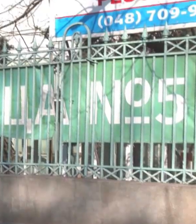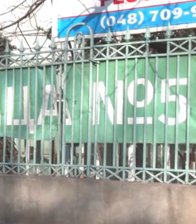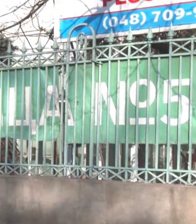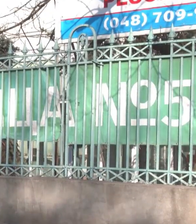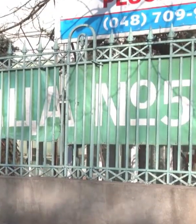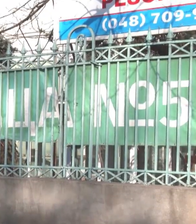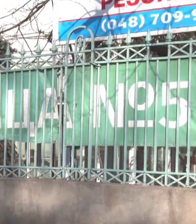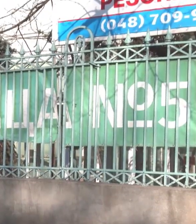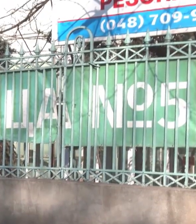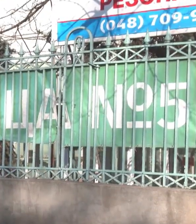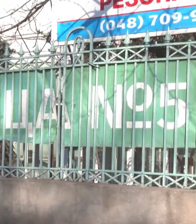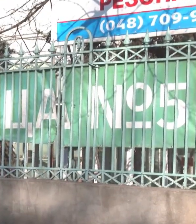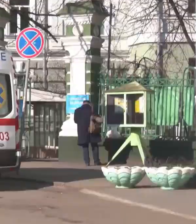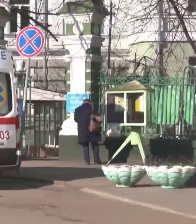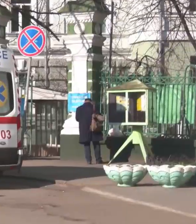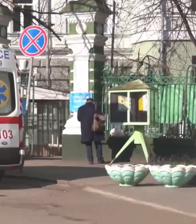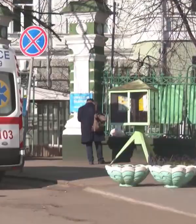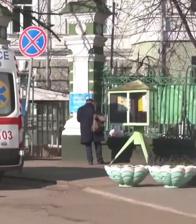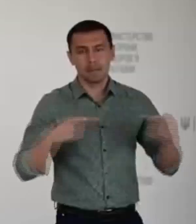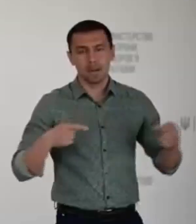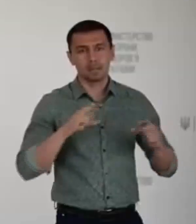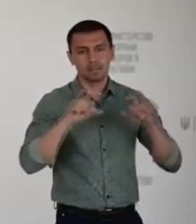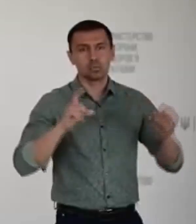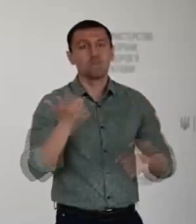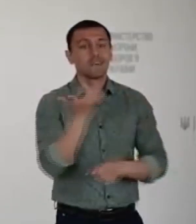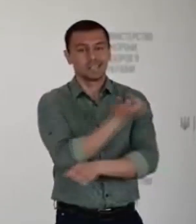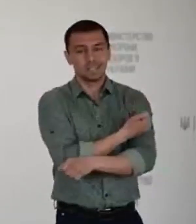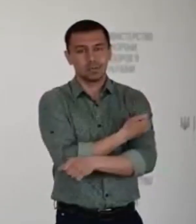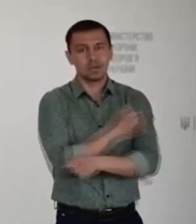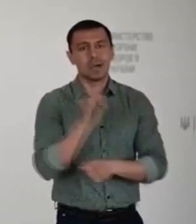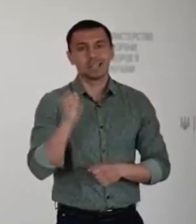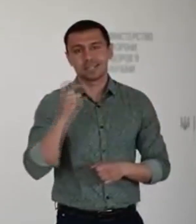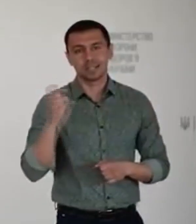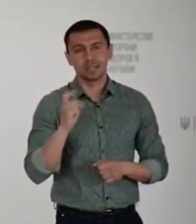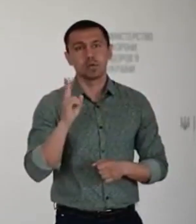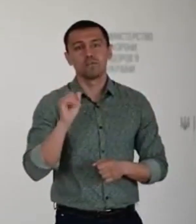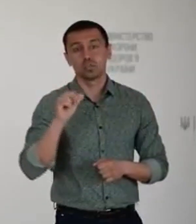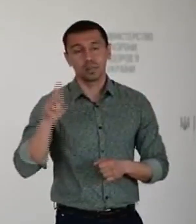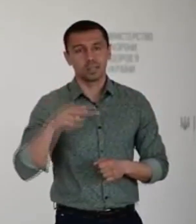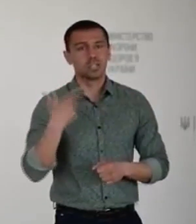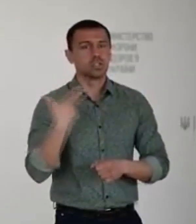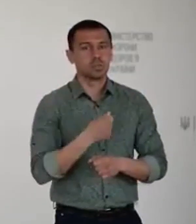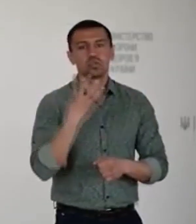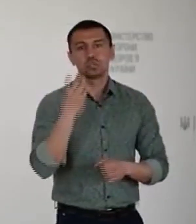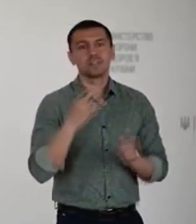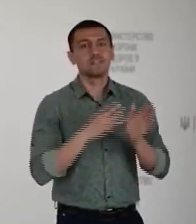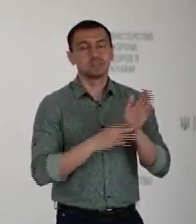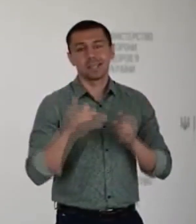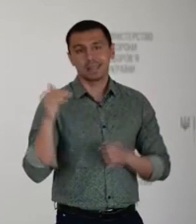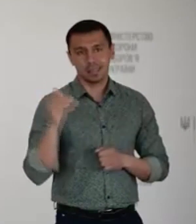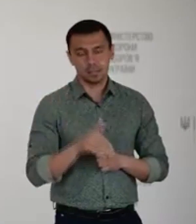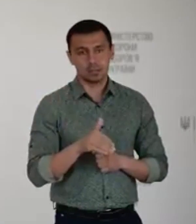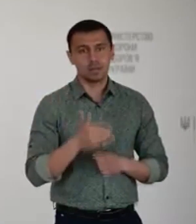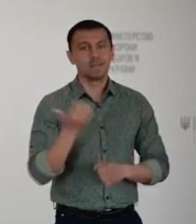понад 822 тисячі українців. Вакциною AstraZeneca Covishield щеплено 480